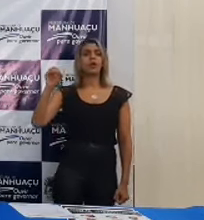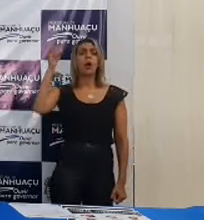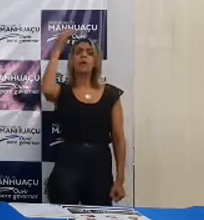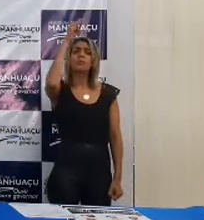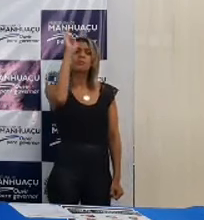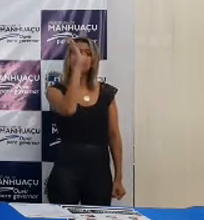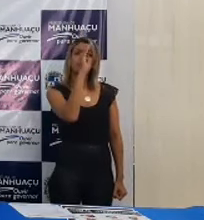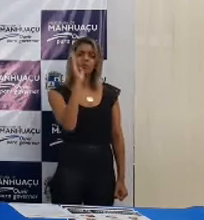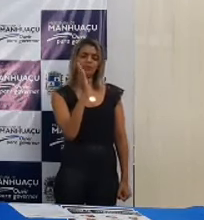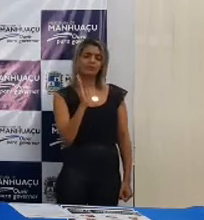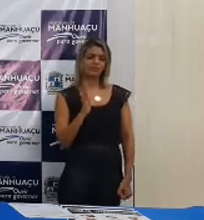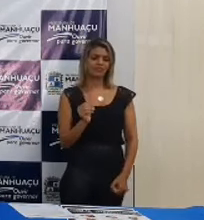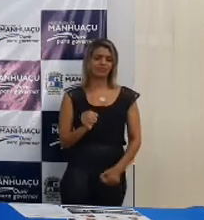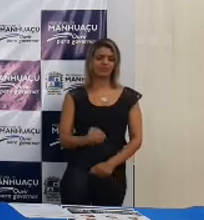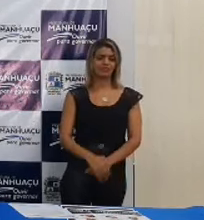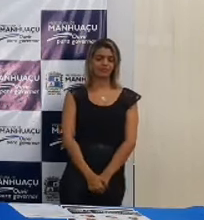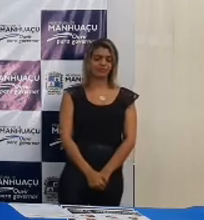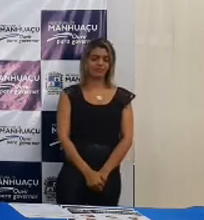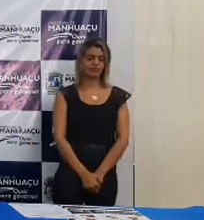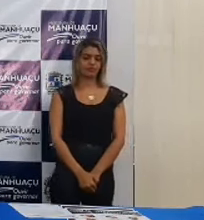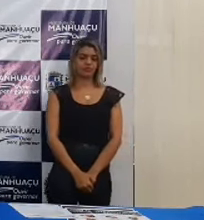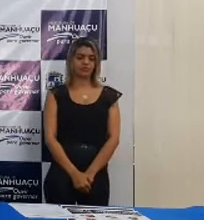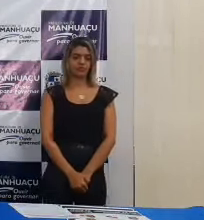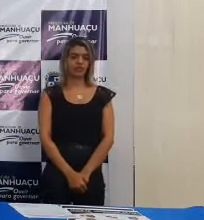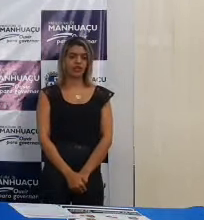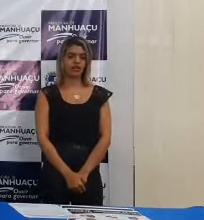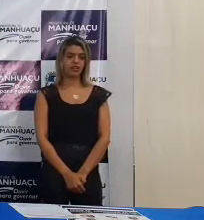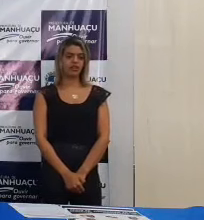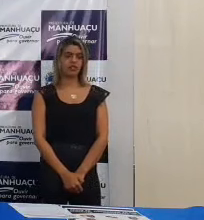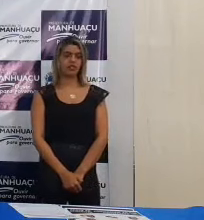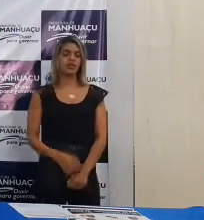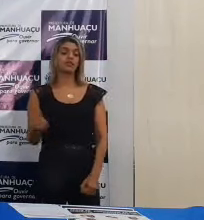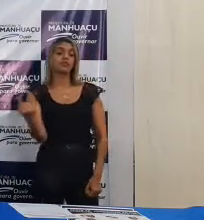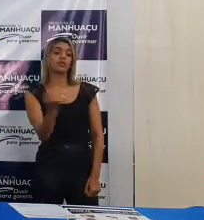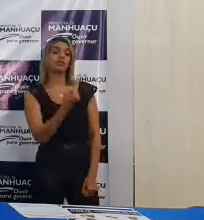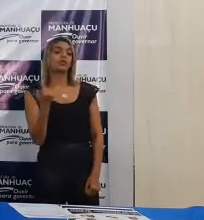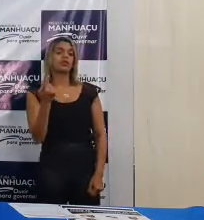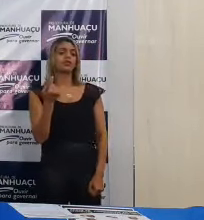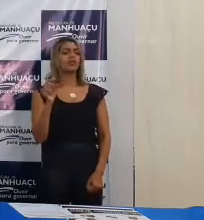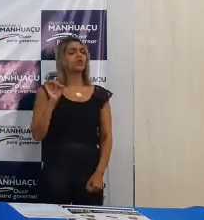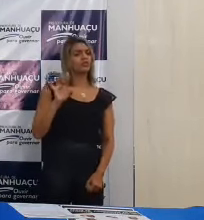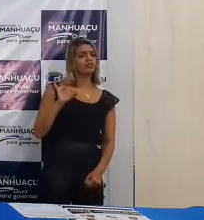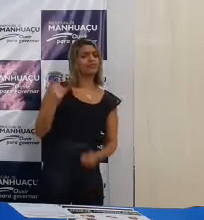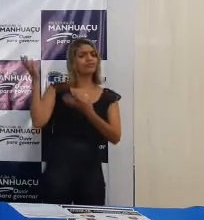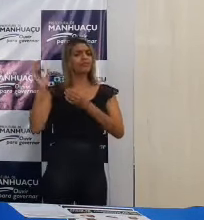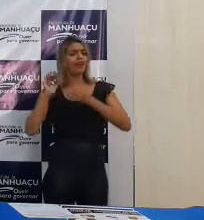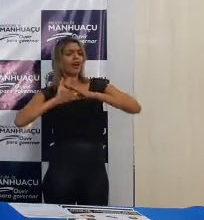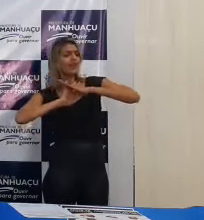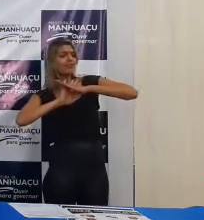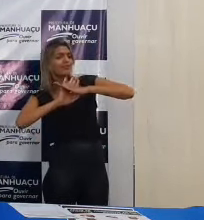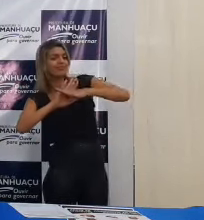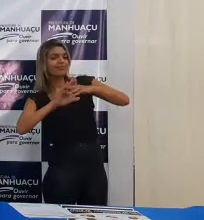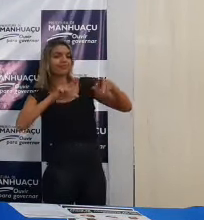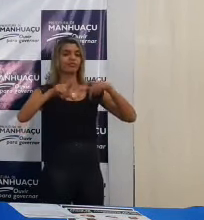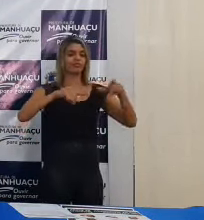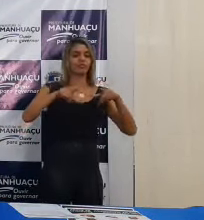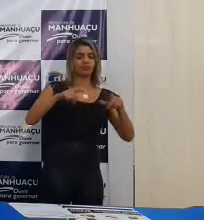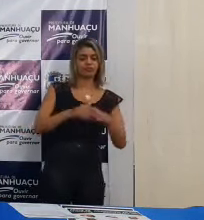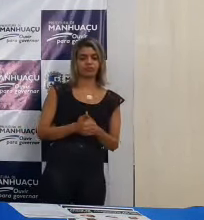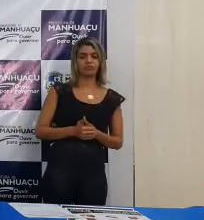faremos isso. O objetivo nosso é tentar melhorar. Num primeiro momento, 6:30.